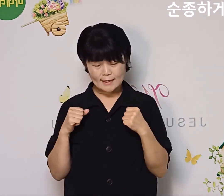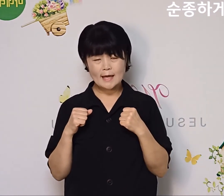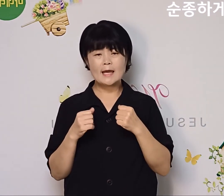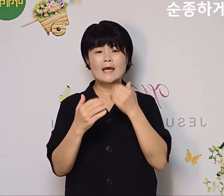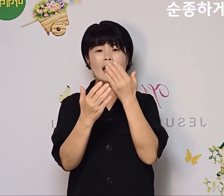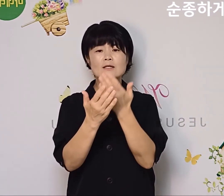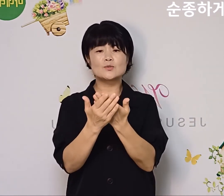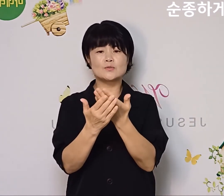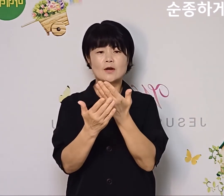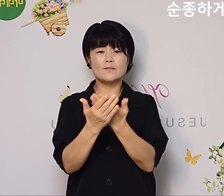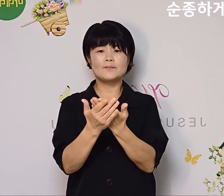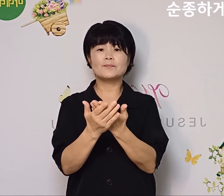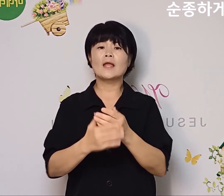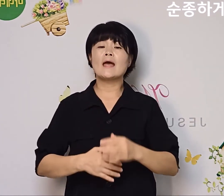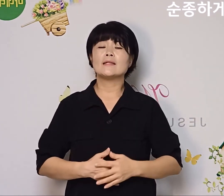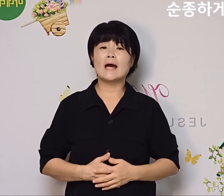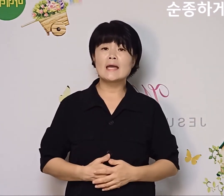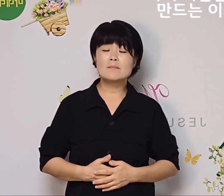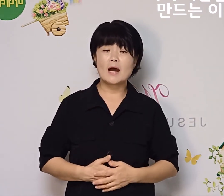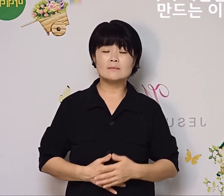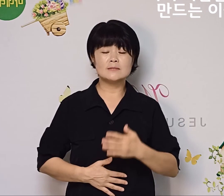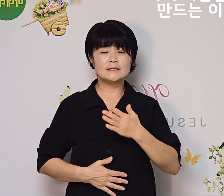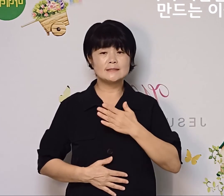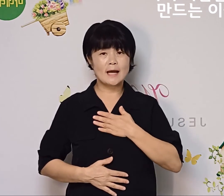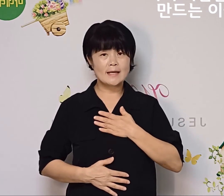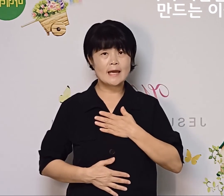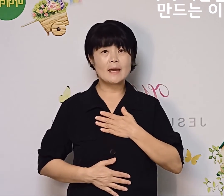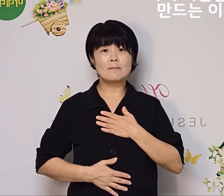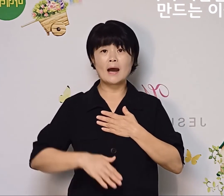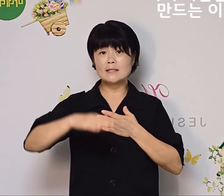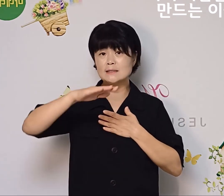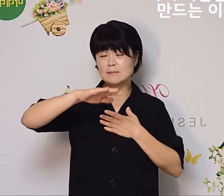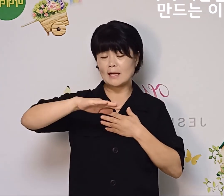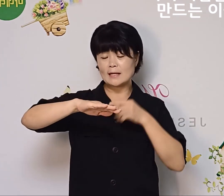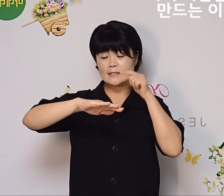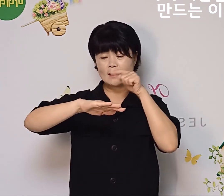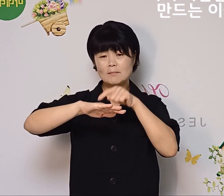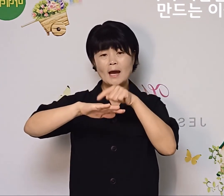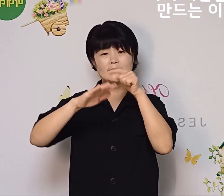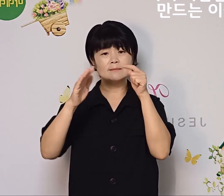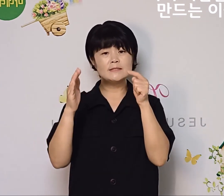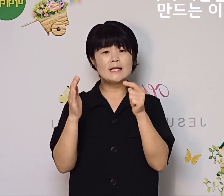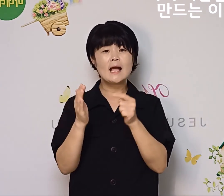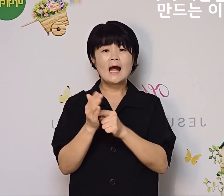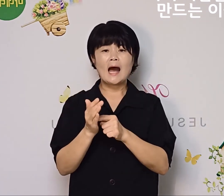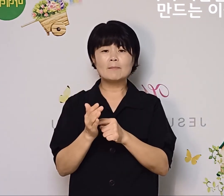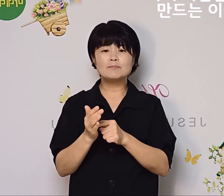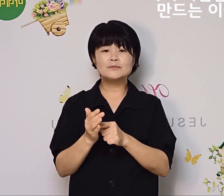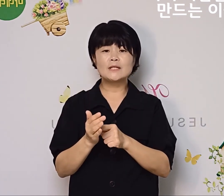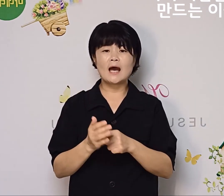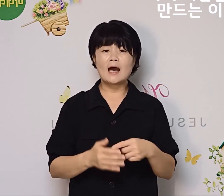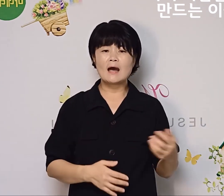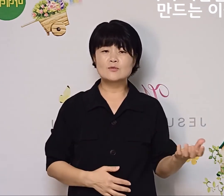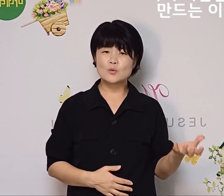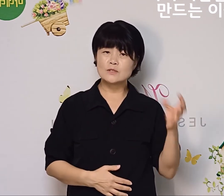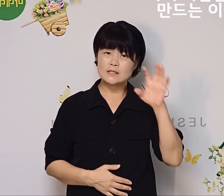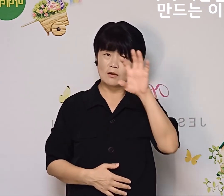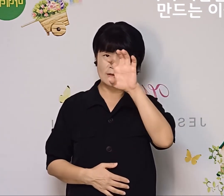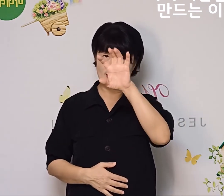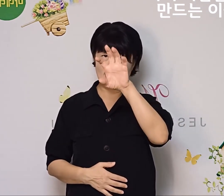순종하게 하소서. 나의 마음 아까 했죠? 마음을 아프다 손을요 이렇게